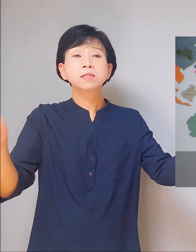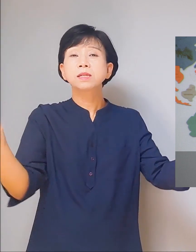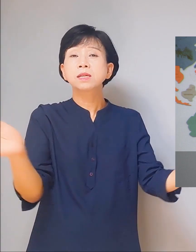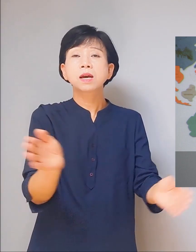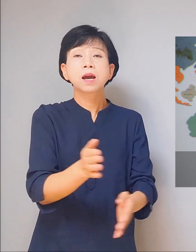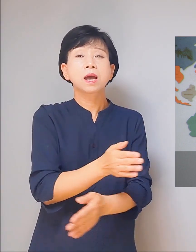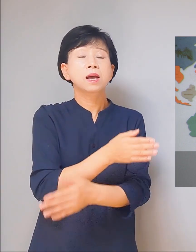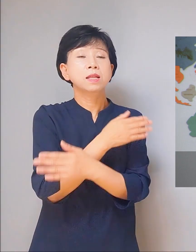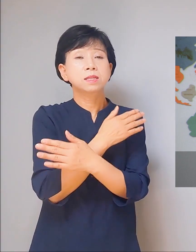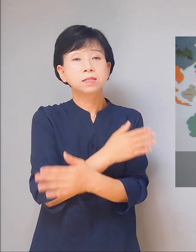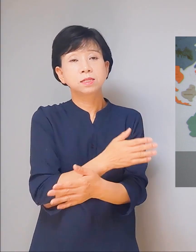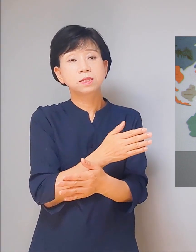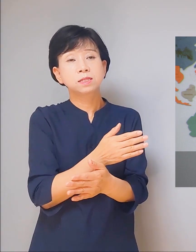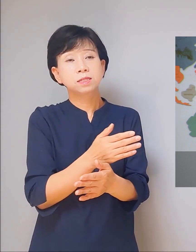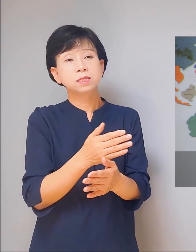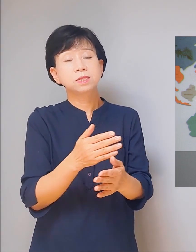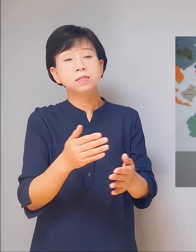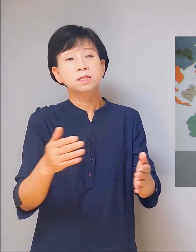찬양하지